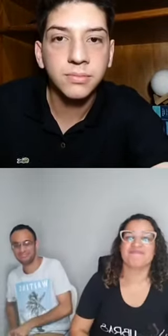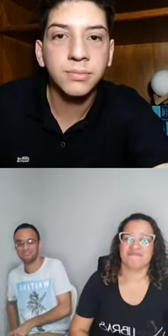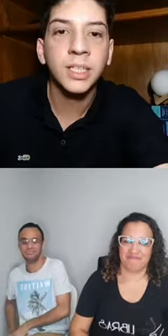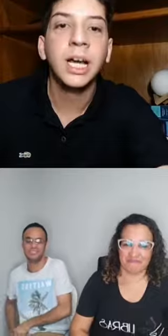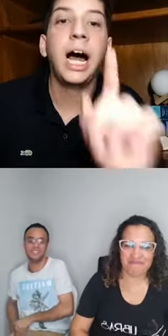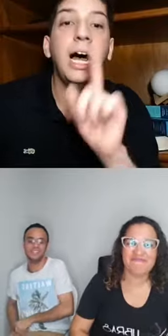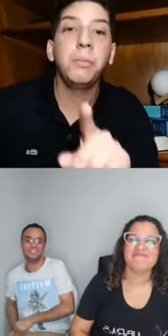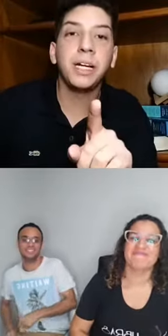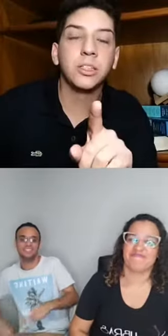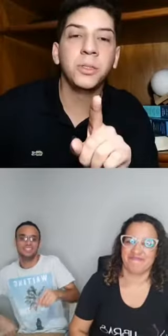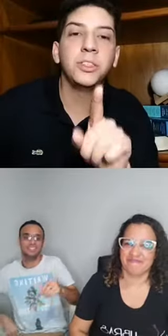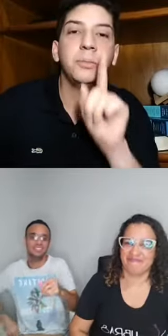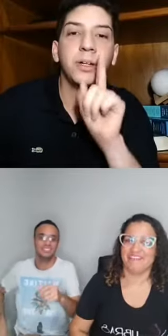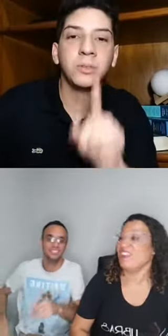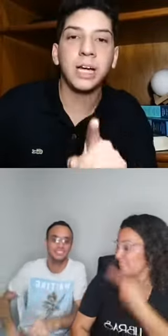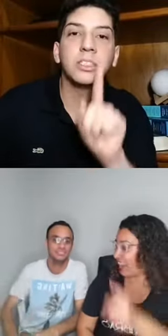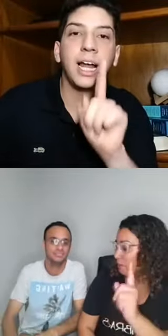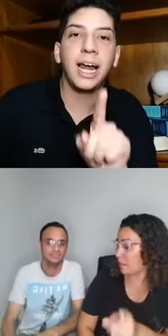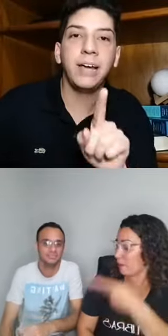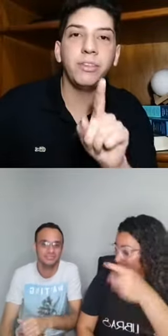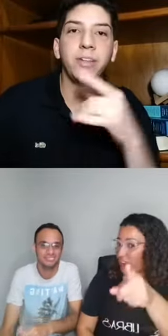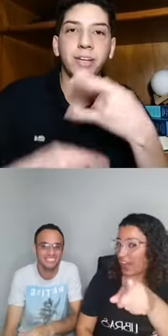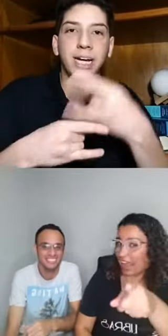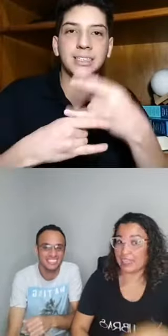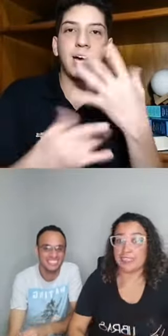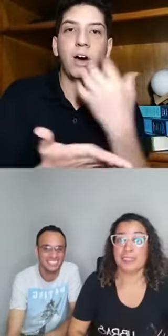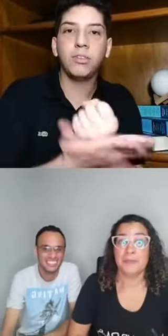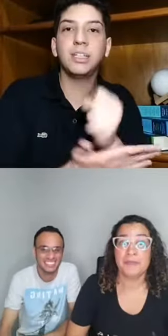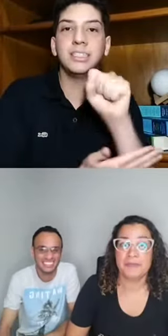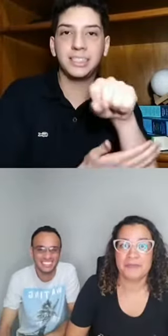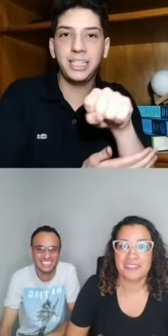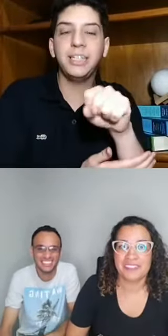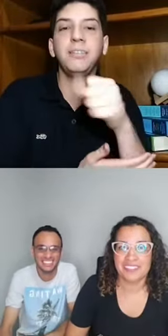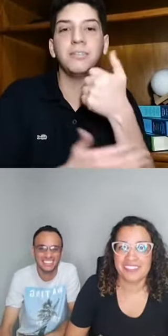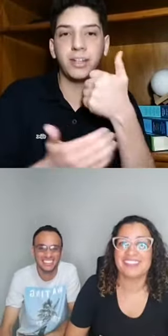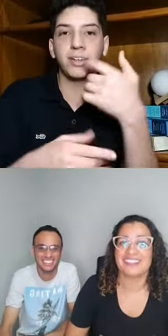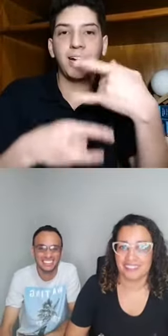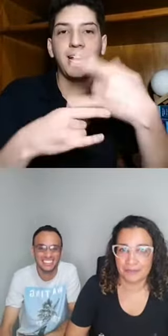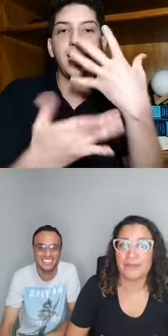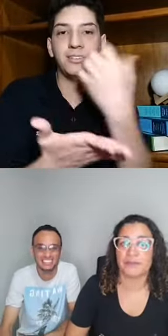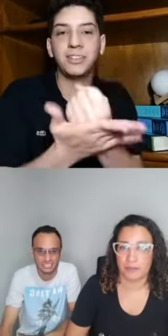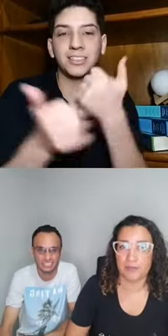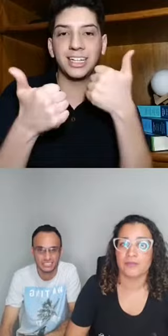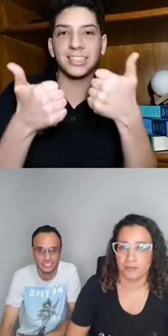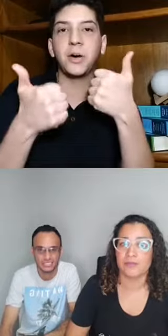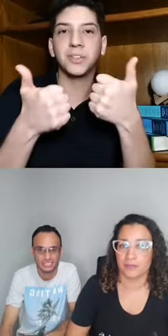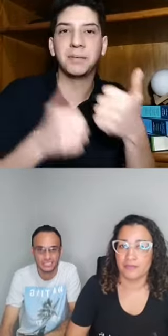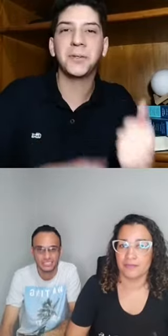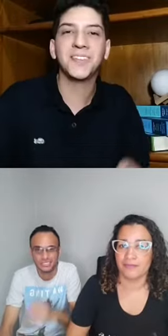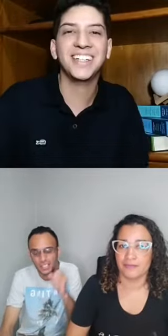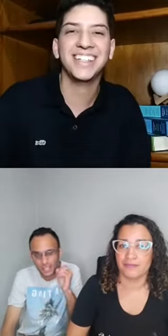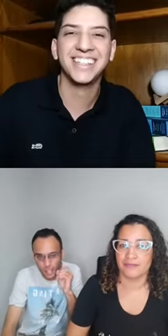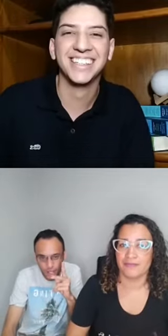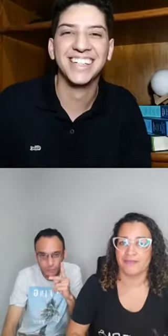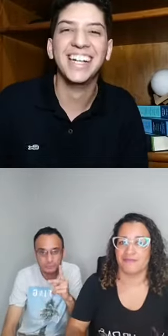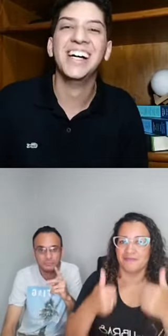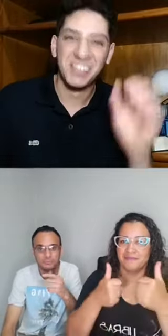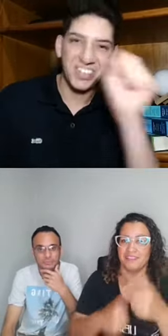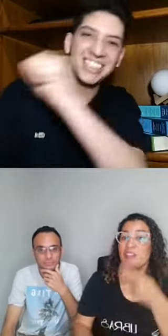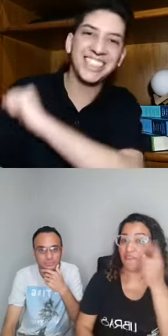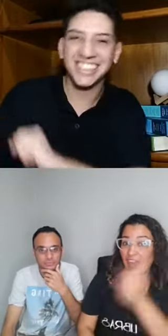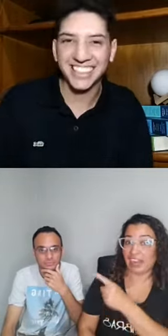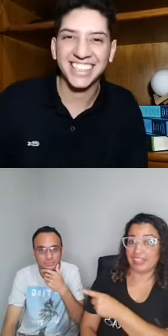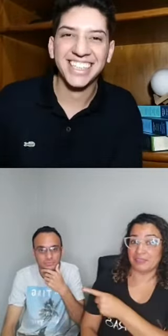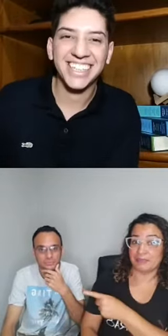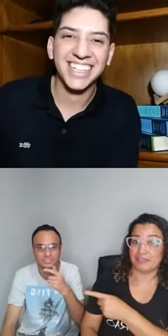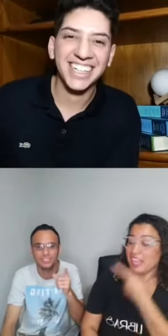Hum, Ah, peraí, só um minutinho. Perguntaram se a live vai ficar salva. hum, Vai ficar live, vai ficar salva, tá bom? hum.